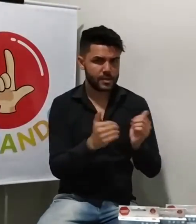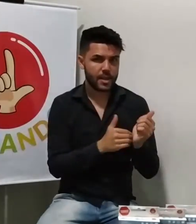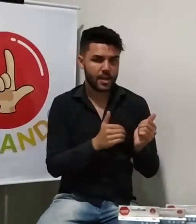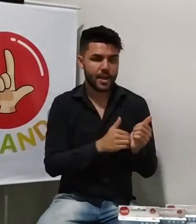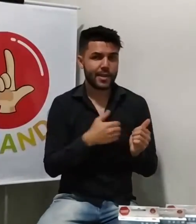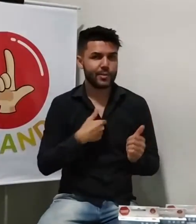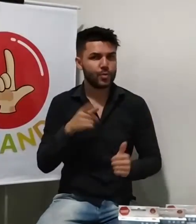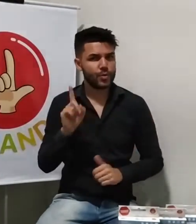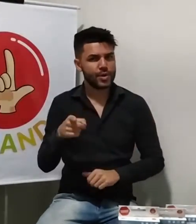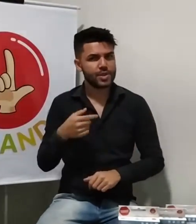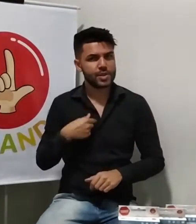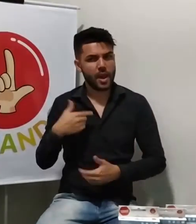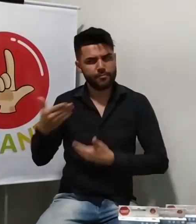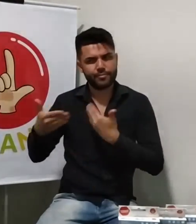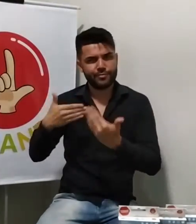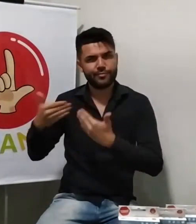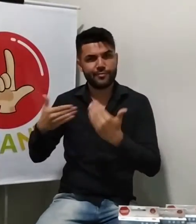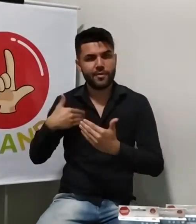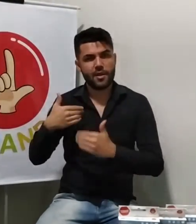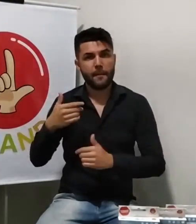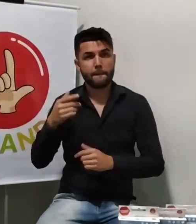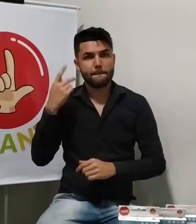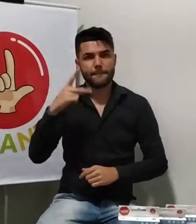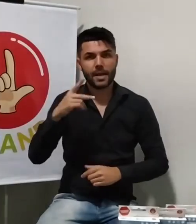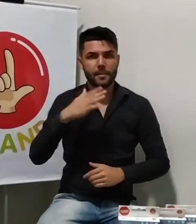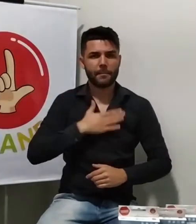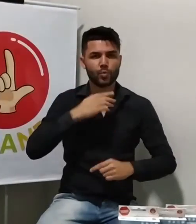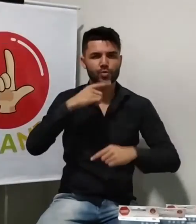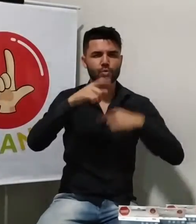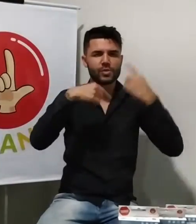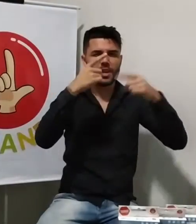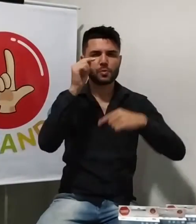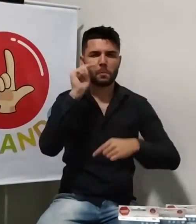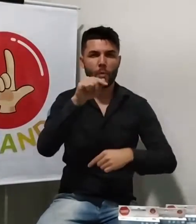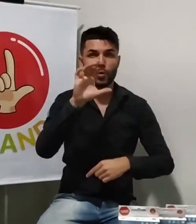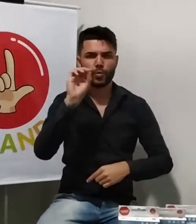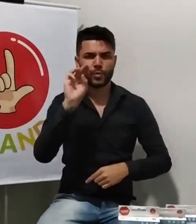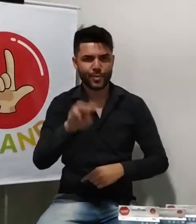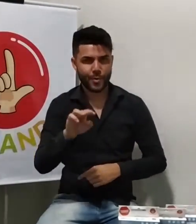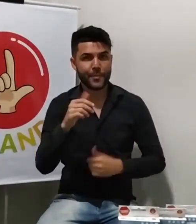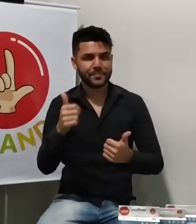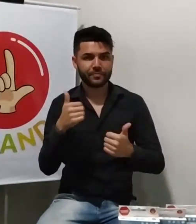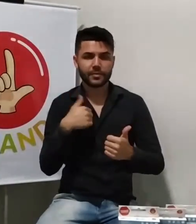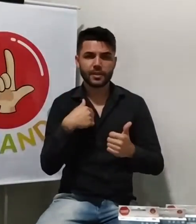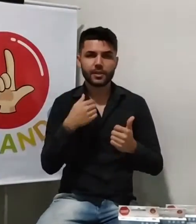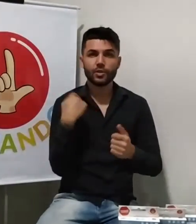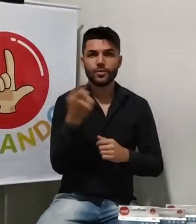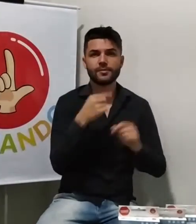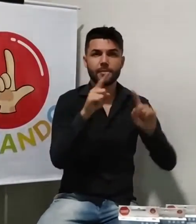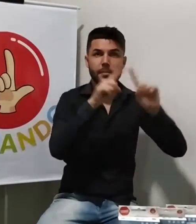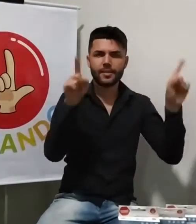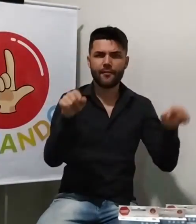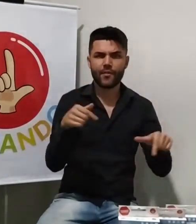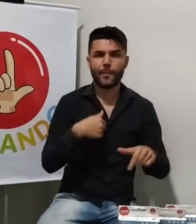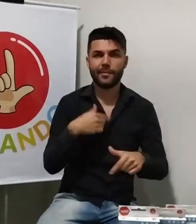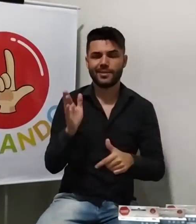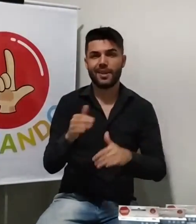o Gustavo Caetano, ou Gustavo Zuckerberg, se você preferir, também vai ser um dos próximos estudos de caso